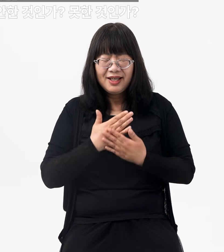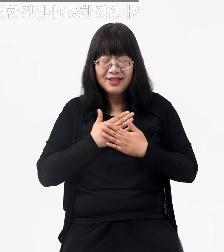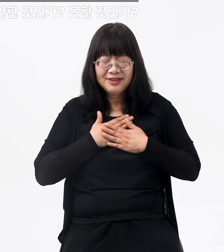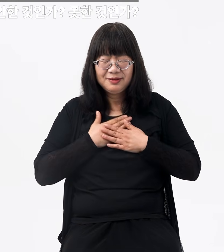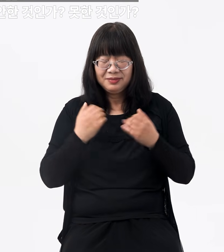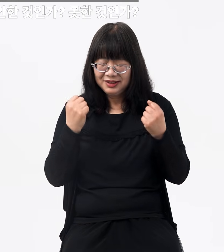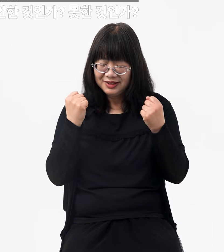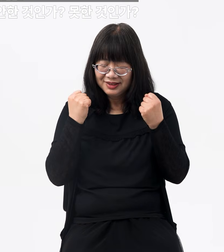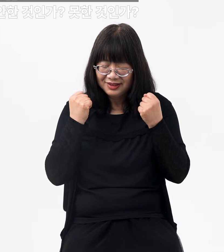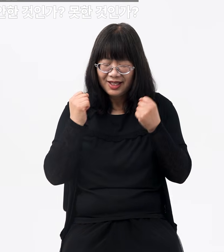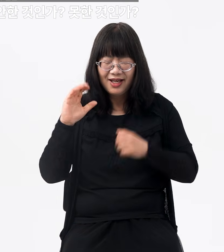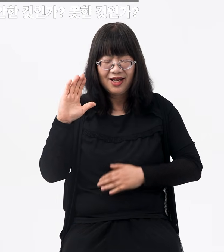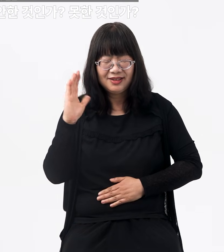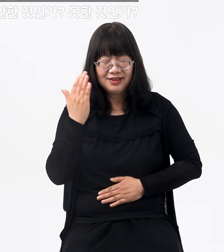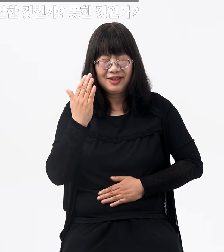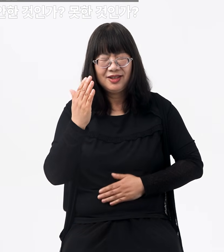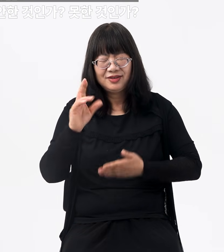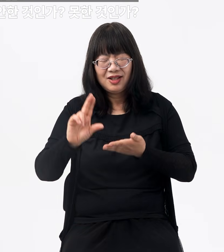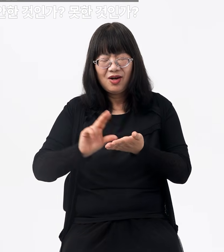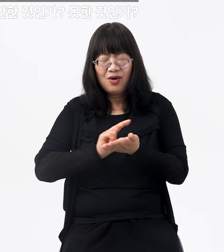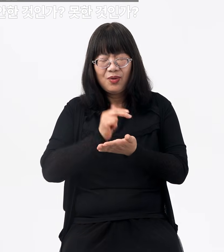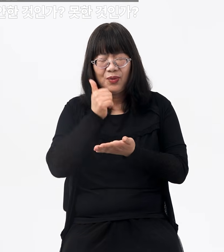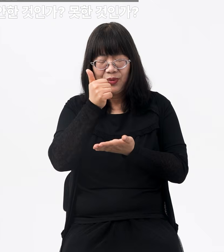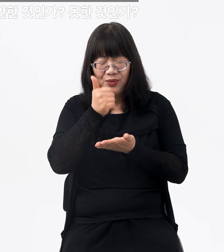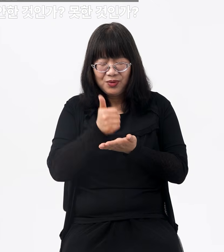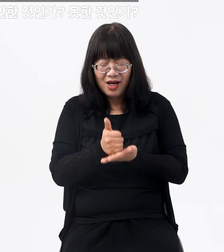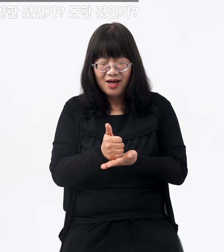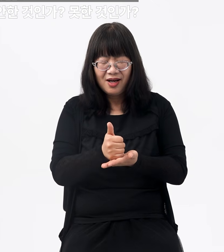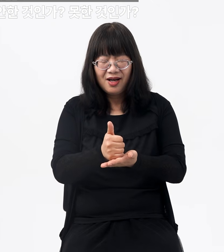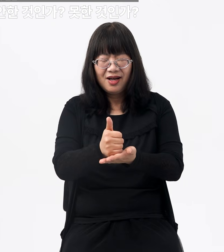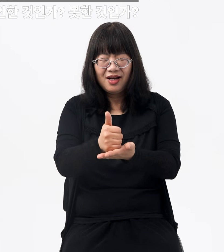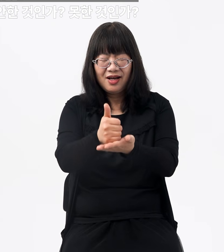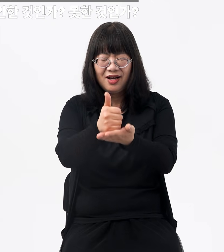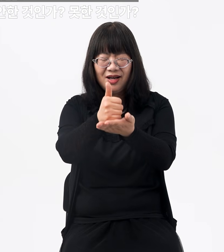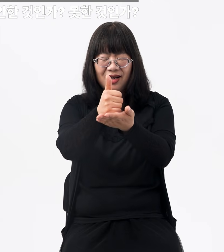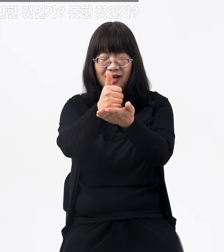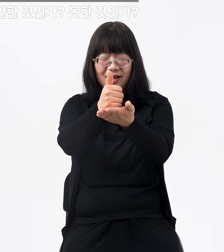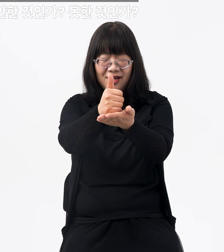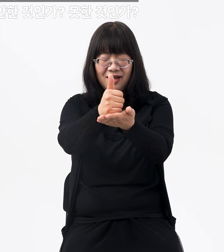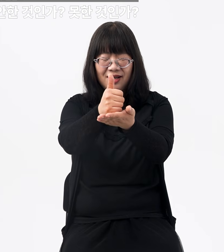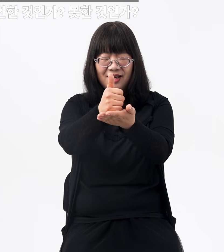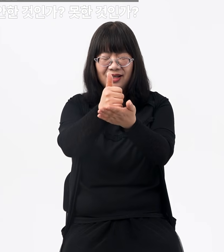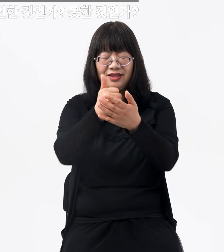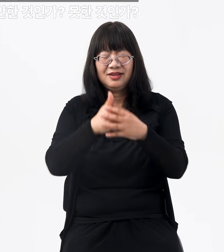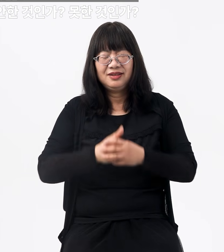나의 힘이 되신 여호와.